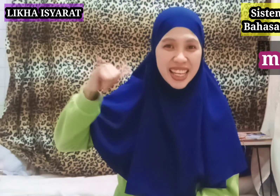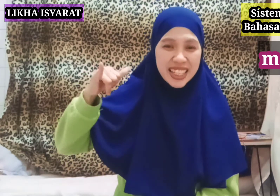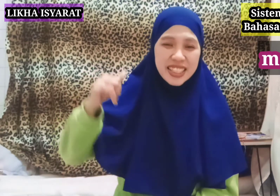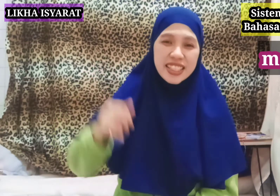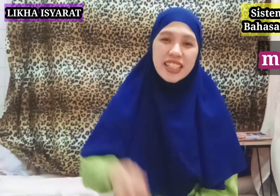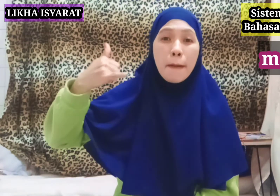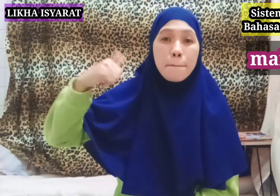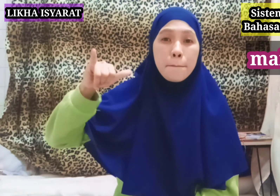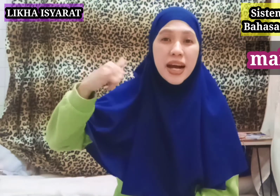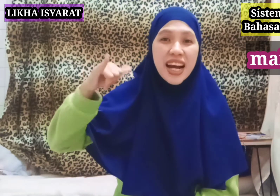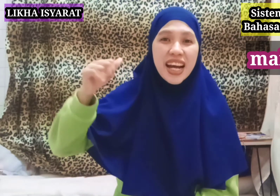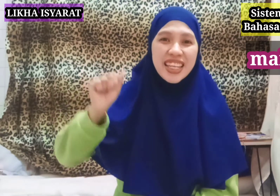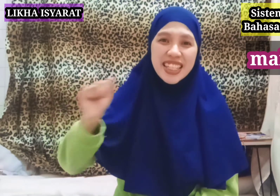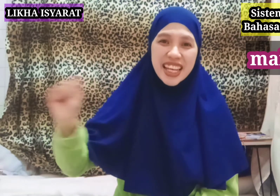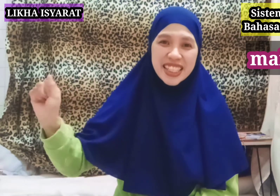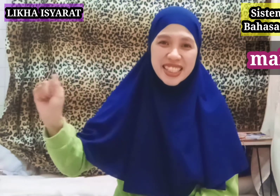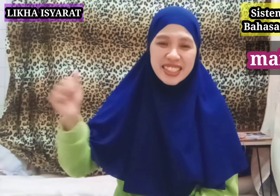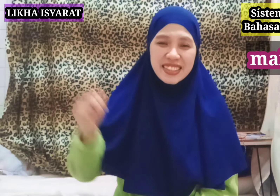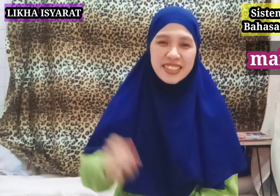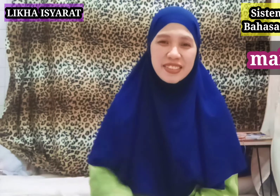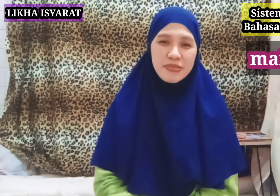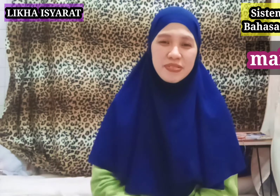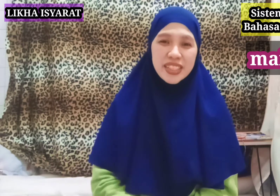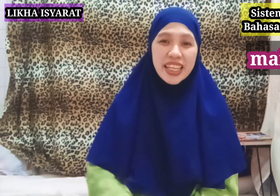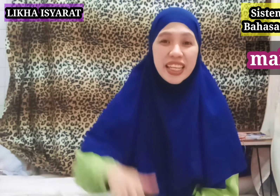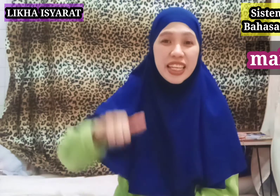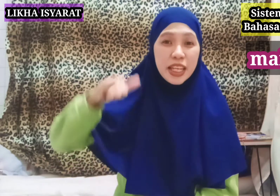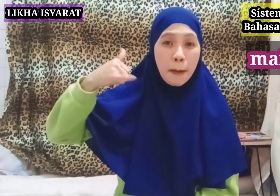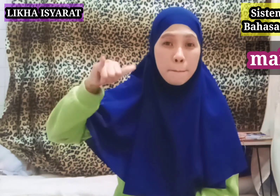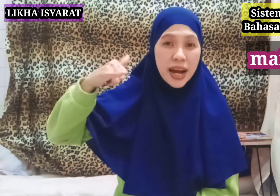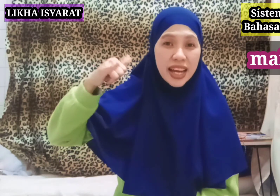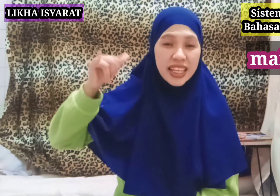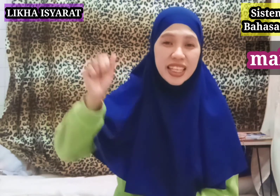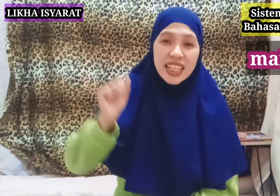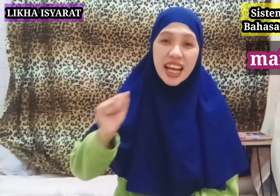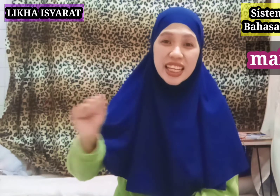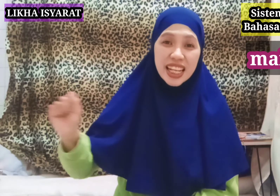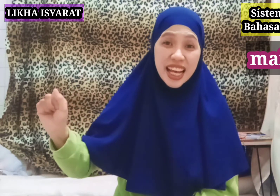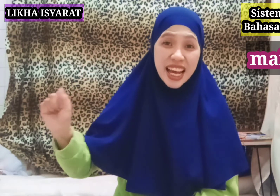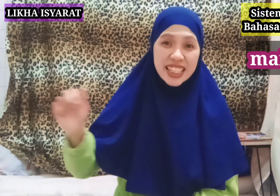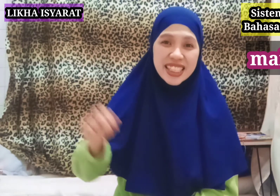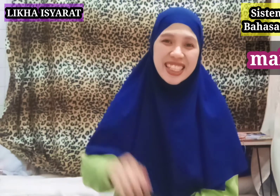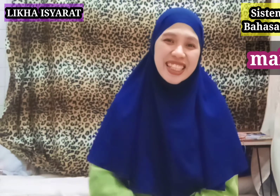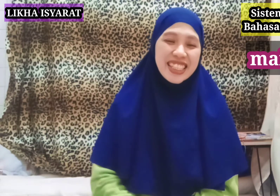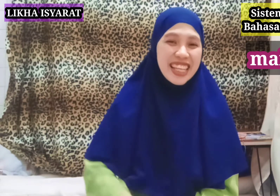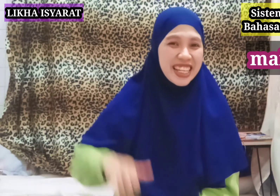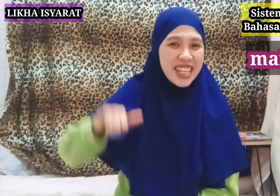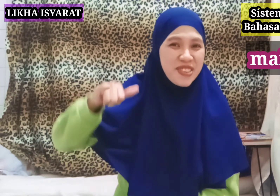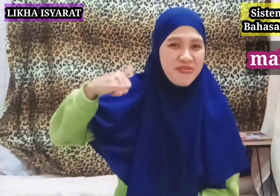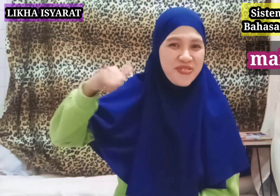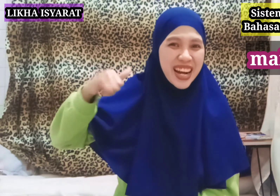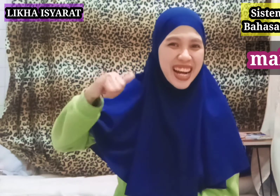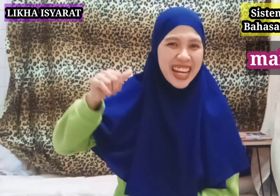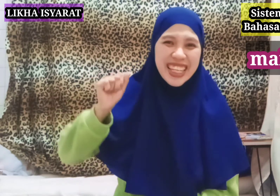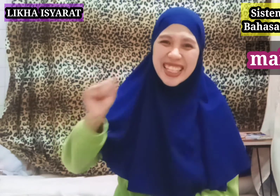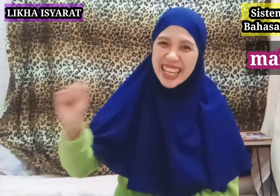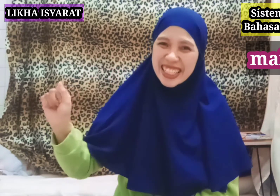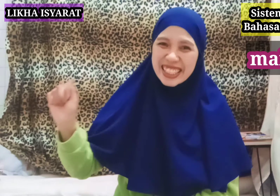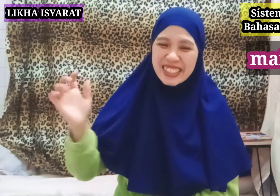Main. Mainan. Ini main, ini akhiran an. Jadi mainan.